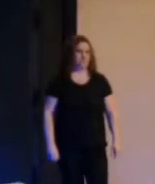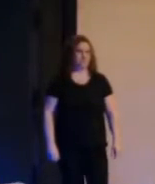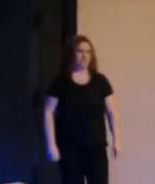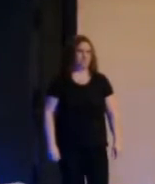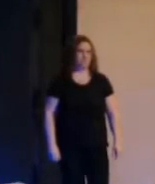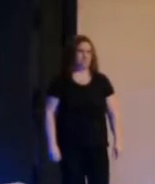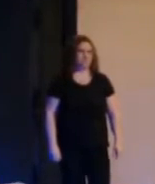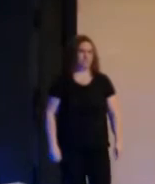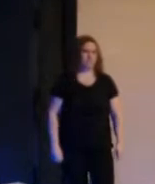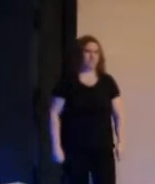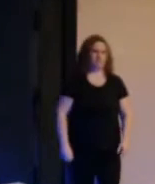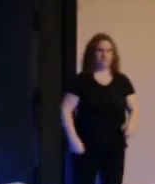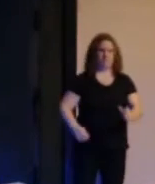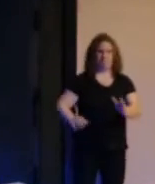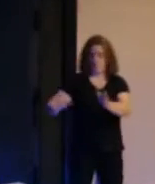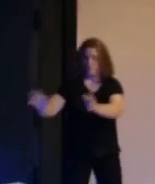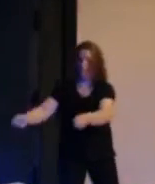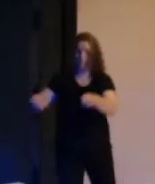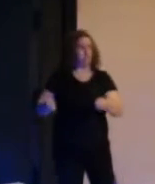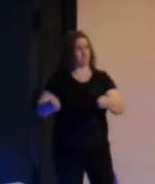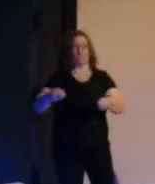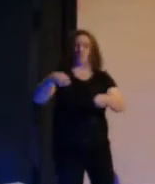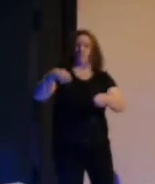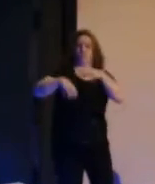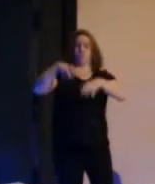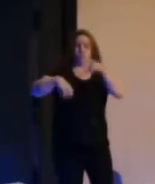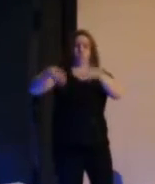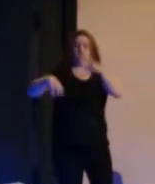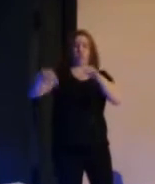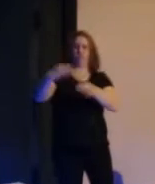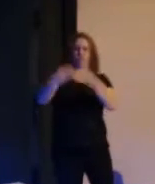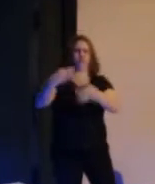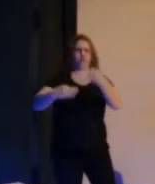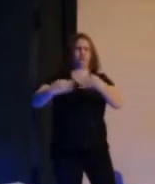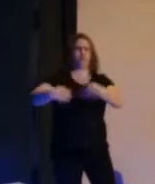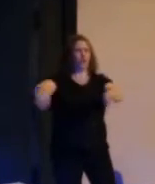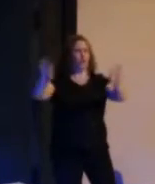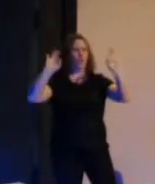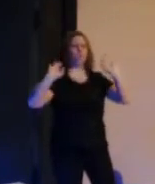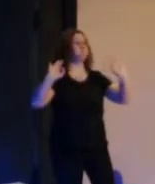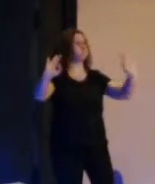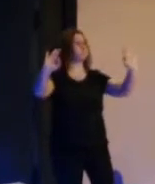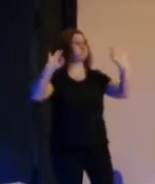Una canasta con semillas y frutas puede ser la apariencia de lo escaso.